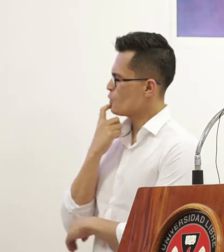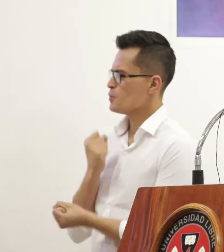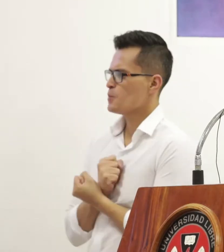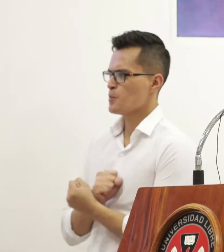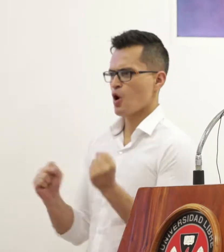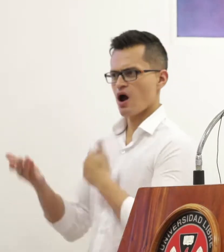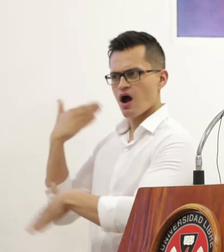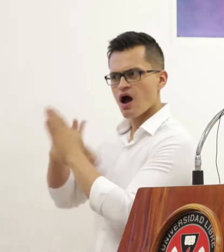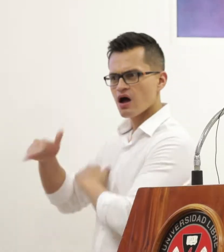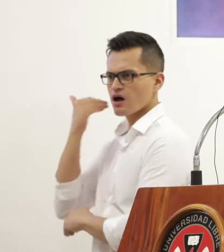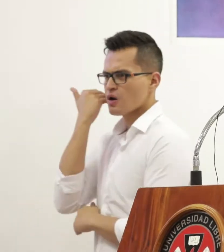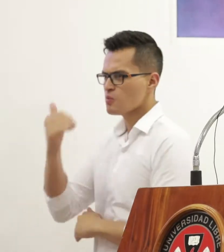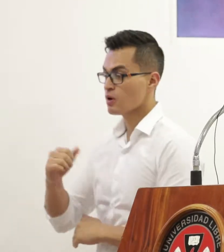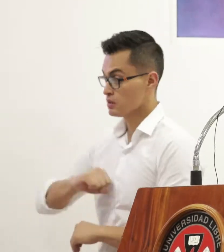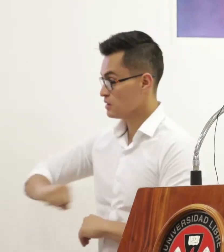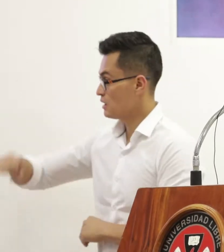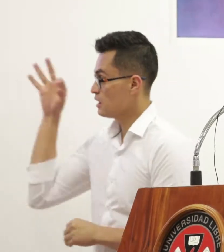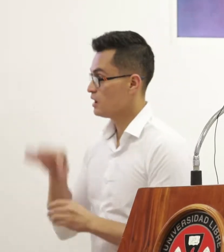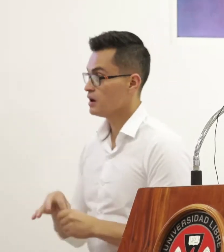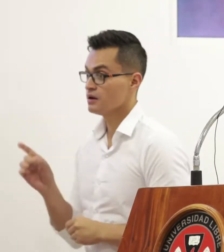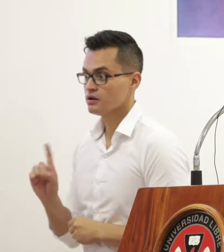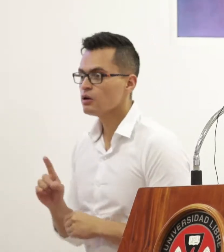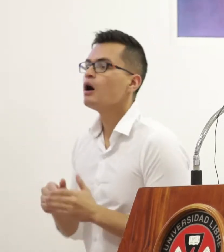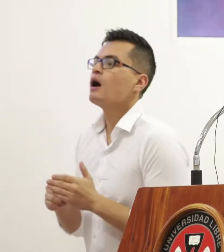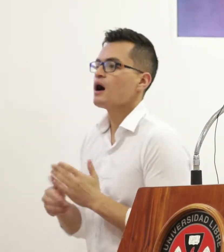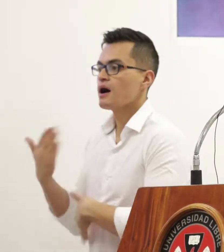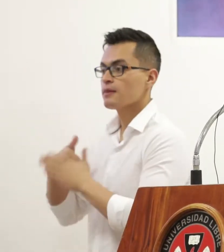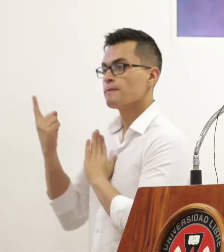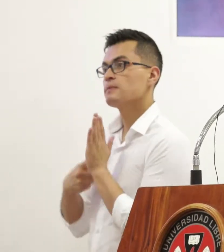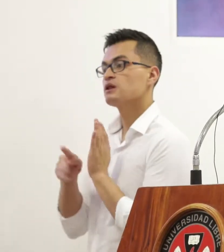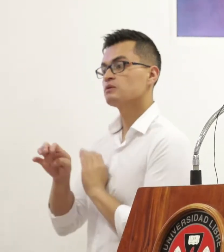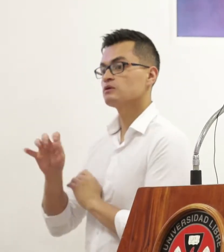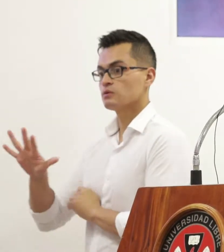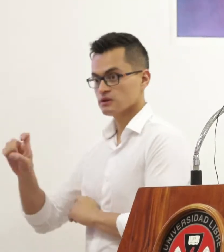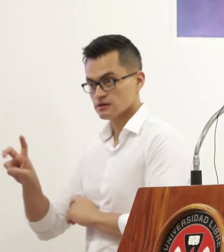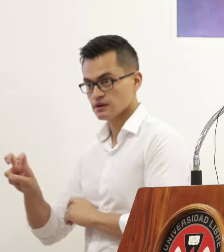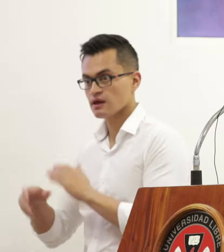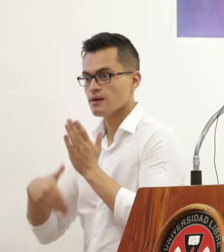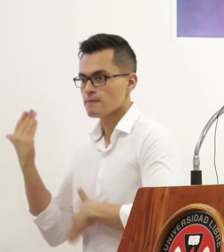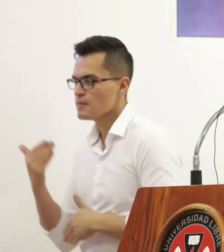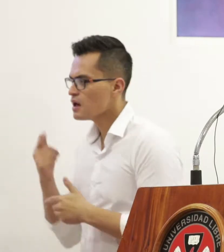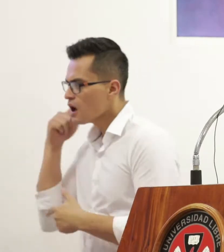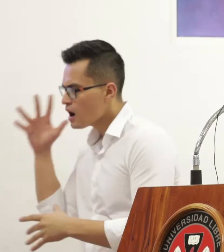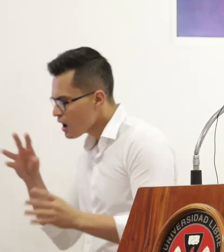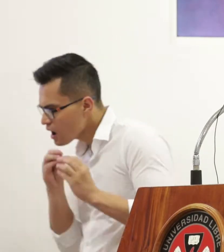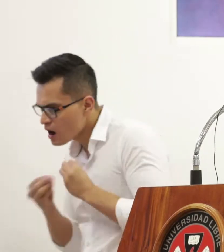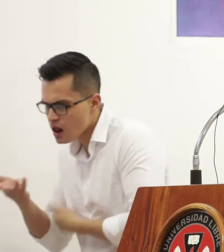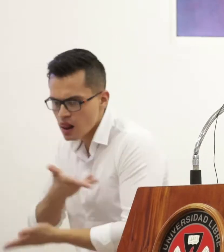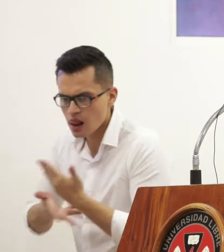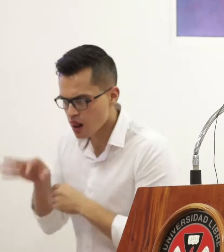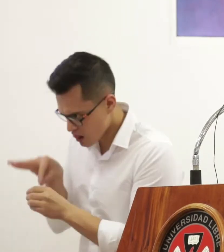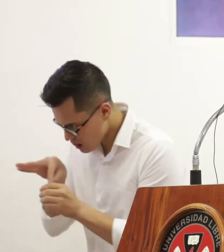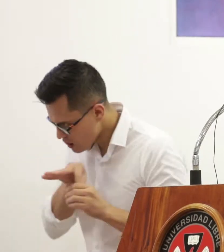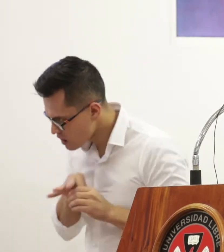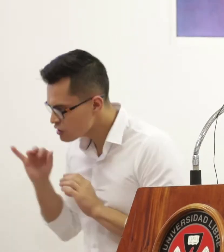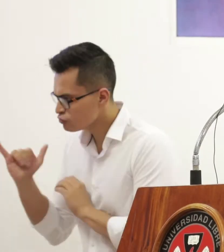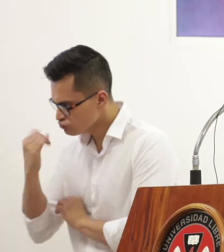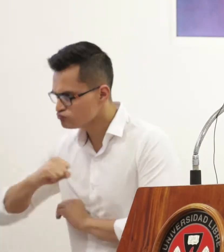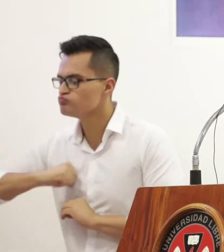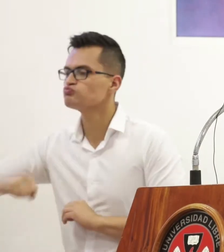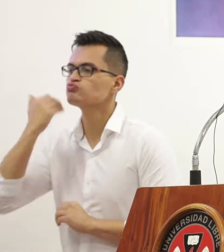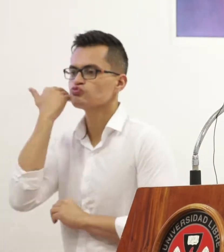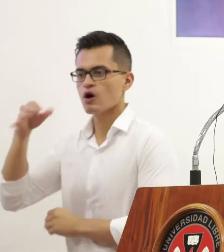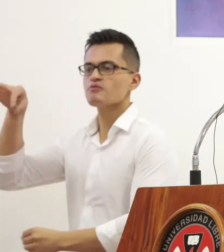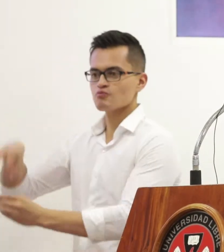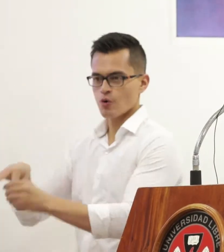pudieran votar antes del plebiscito de 1957, y que toda la legislación civil iba en contra del derecho a la